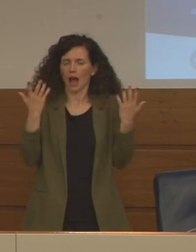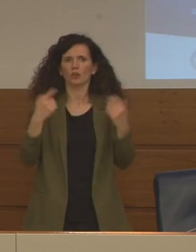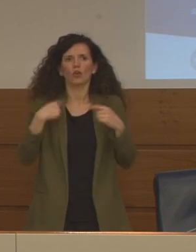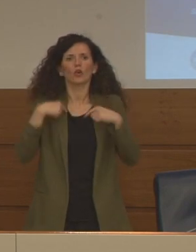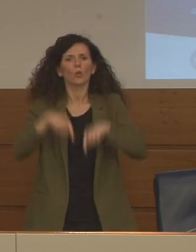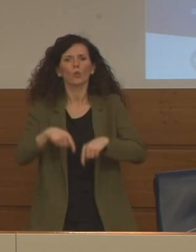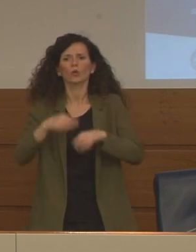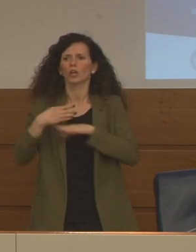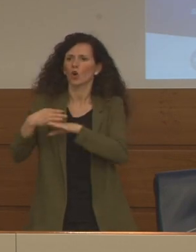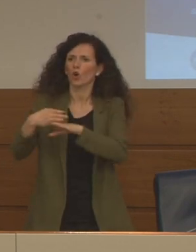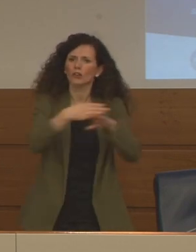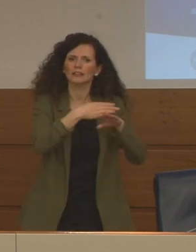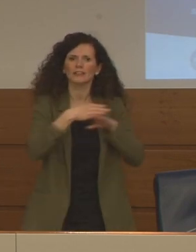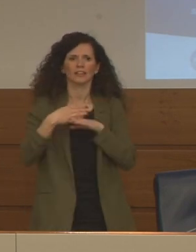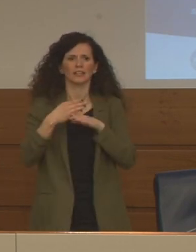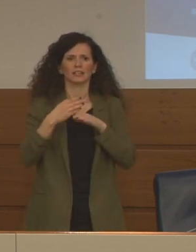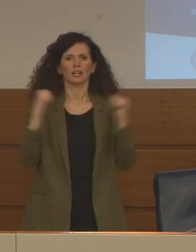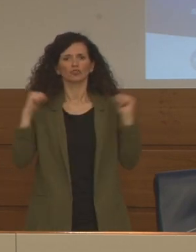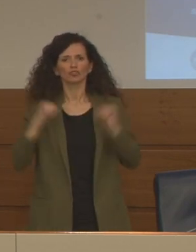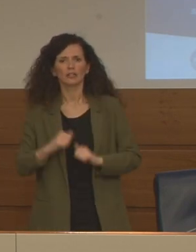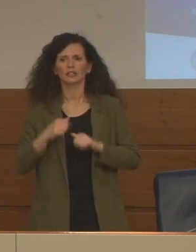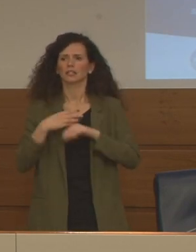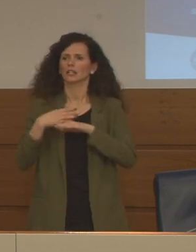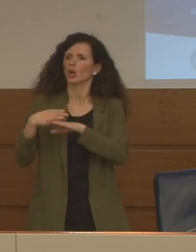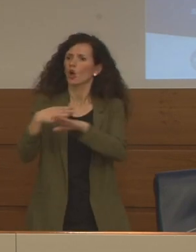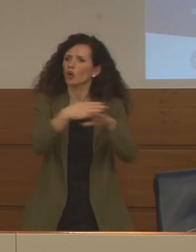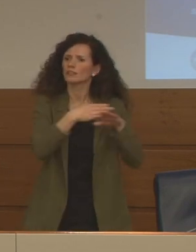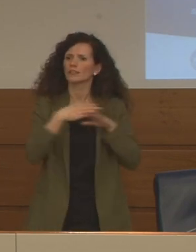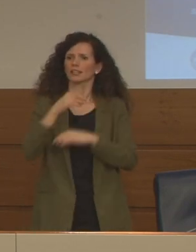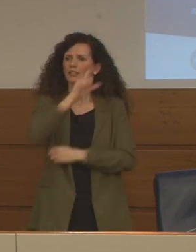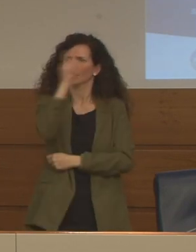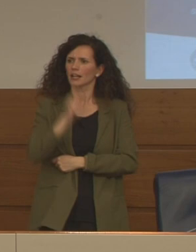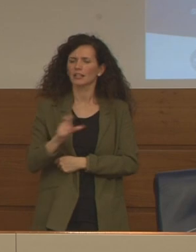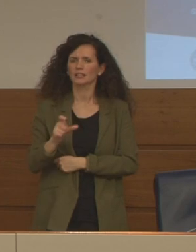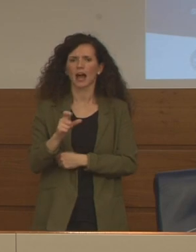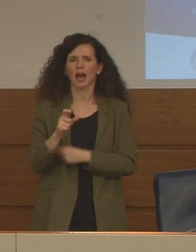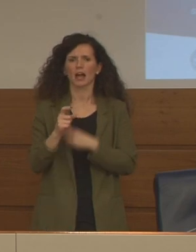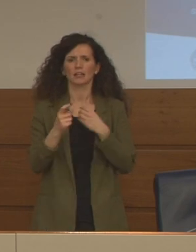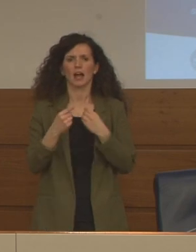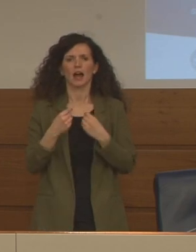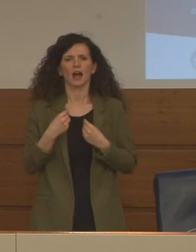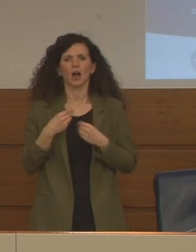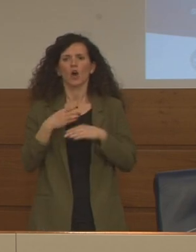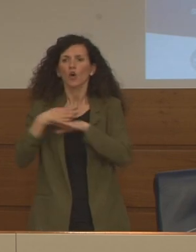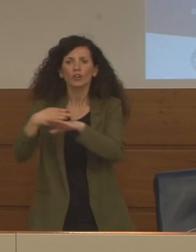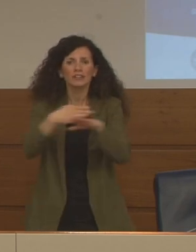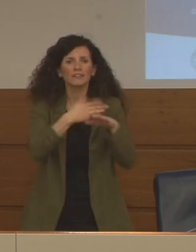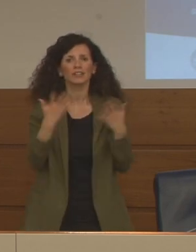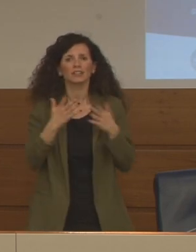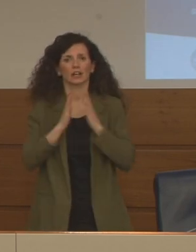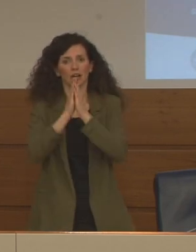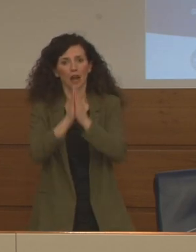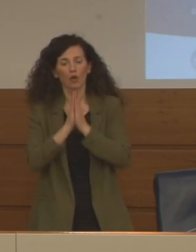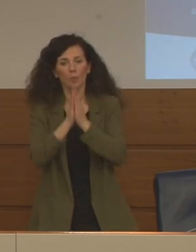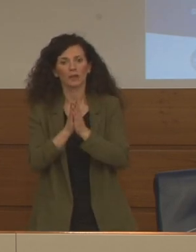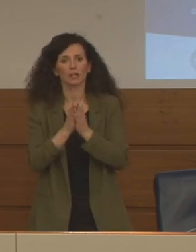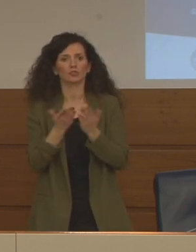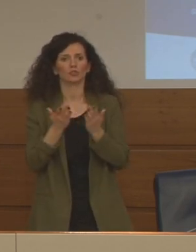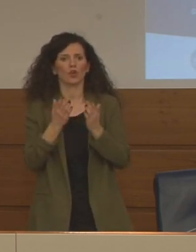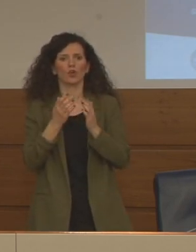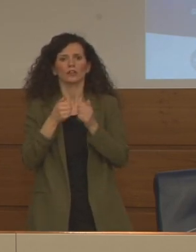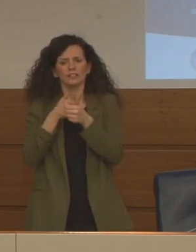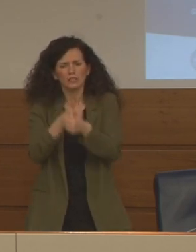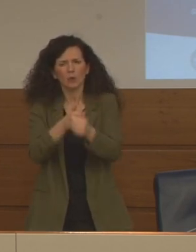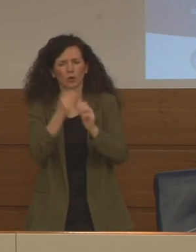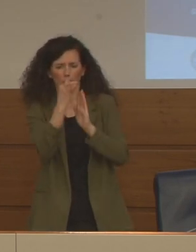nostri concittadini le raccomandazioni e tutte quelle tutti e anche certe misure le misure adottate che